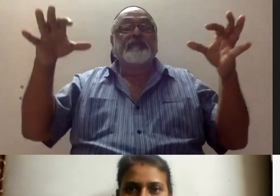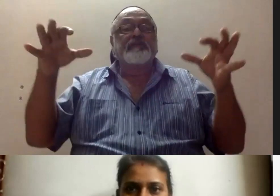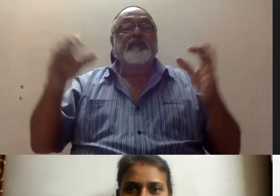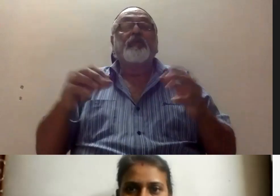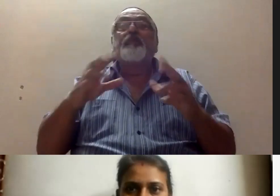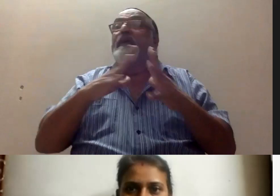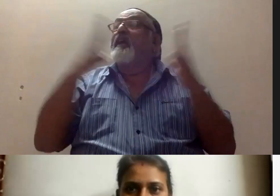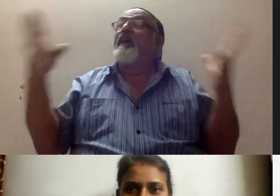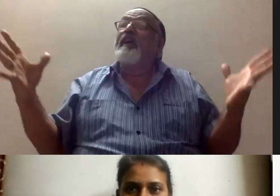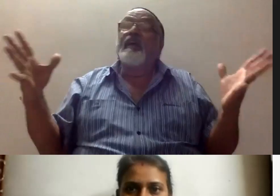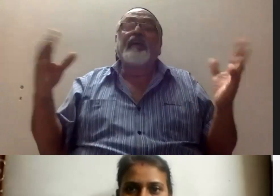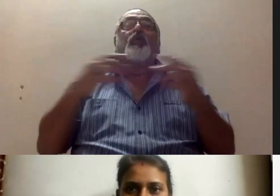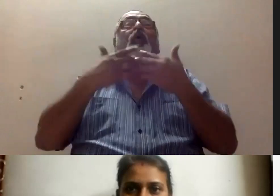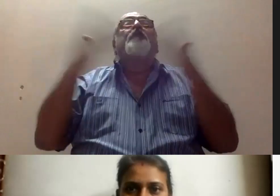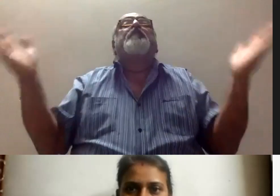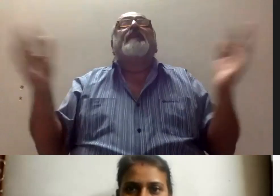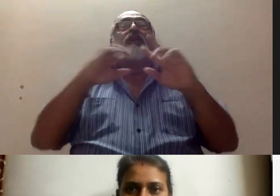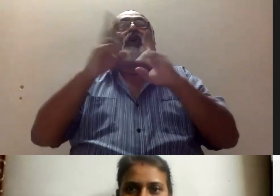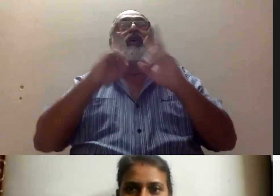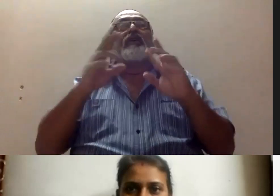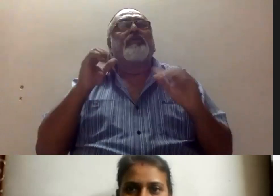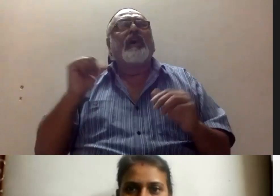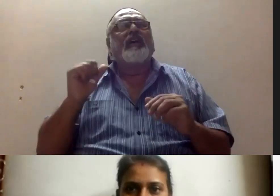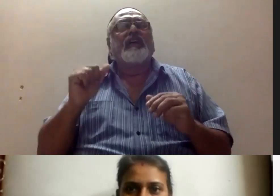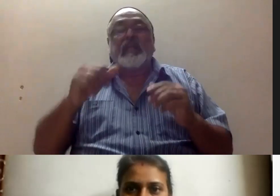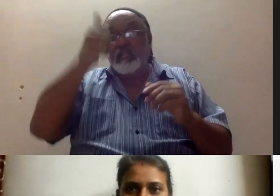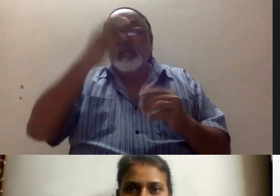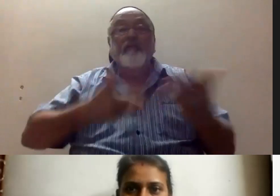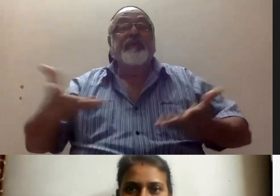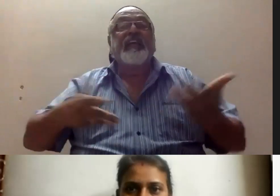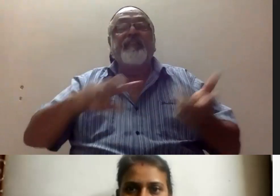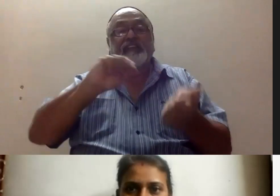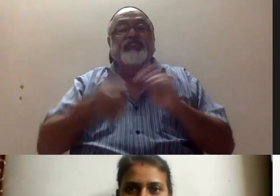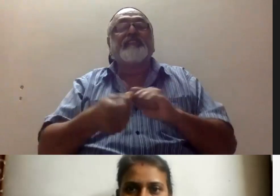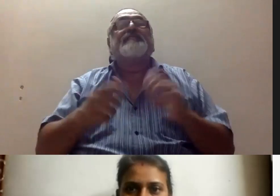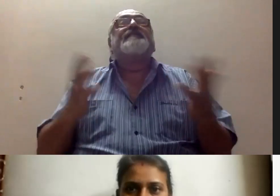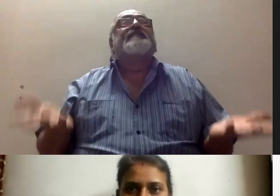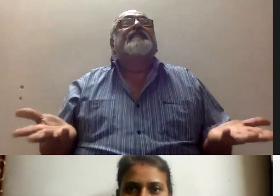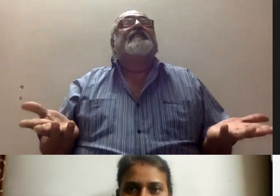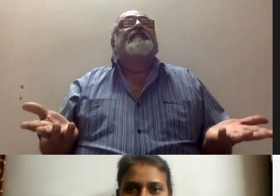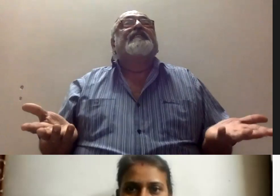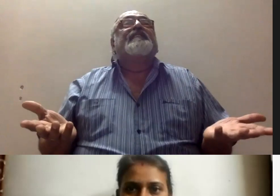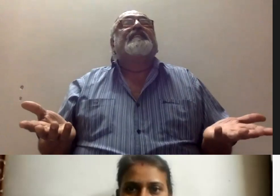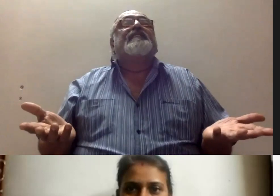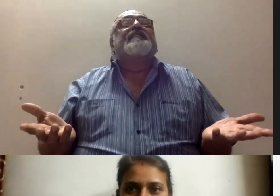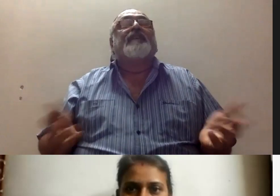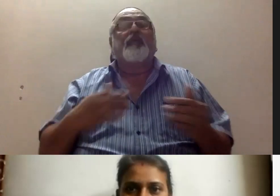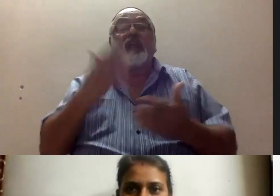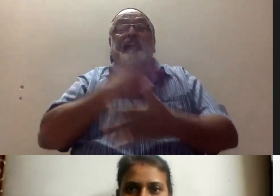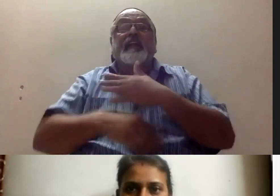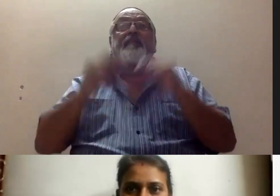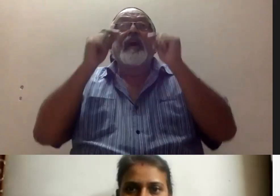अ बिहेवियर चेंज। तो वो आसान बात नहीं है। हम डिसेबिलिटी सेक्टर की अवेयरनेस कर रहे हैं,